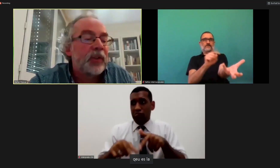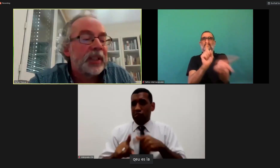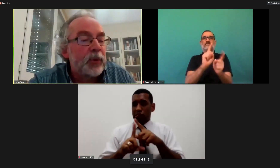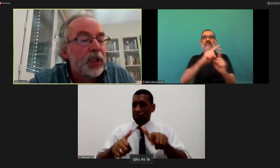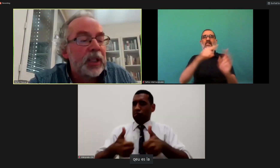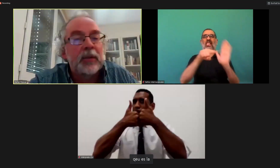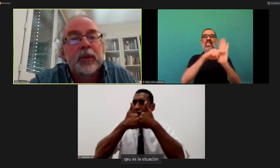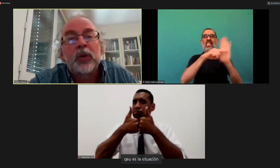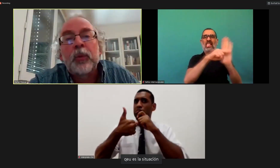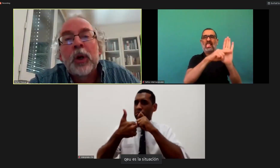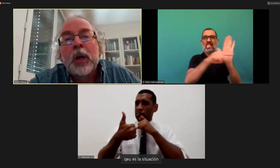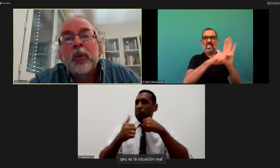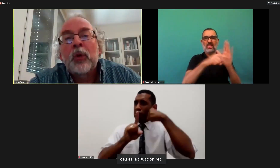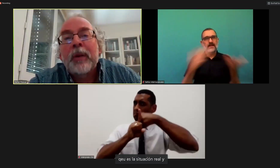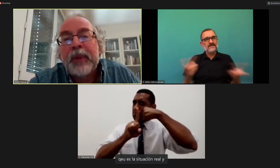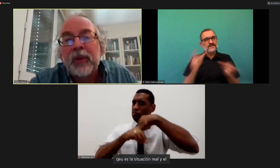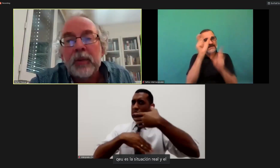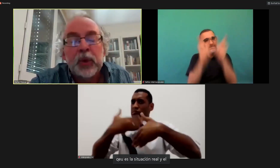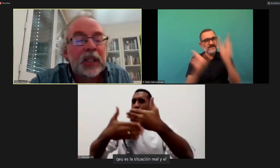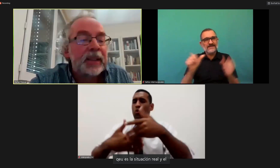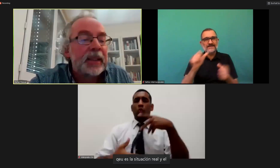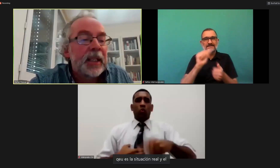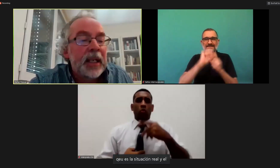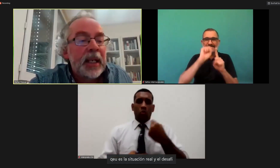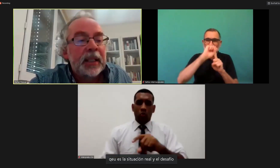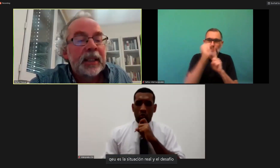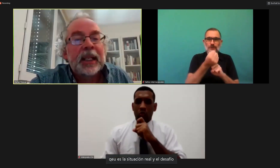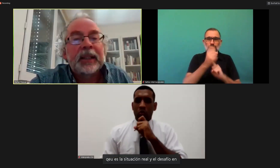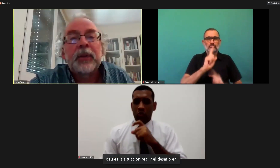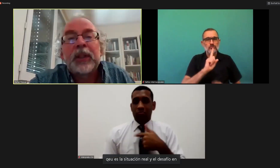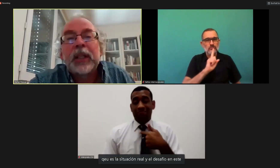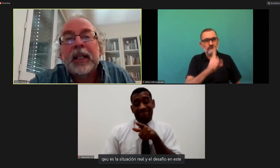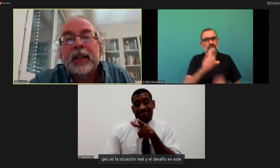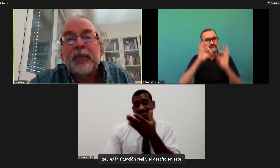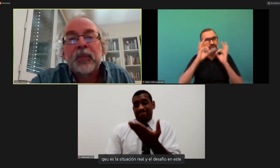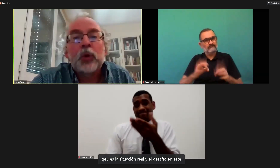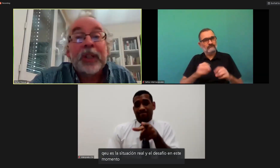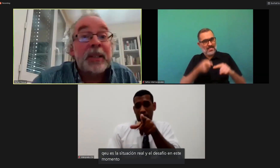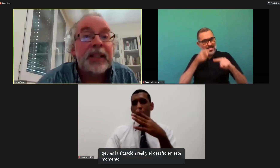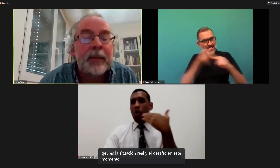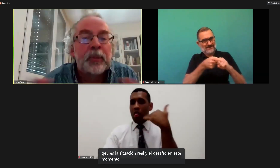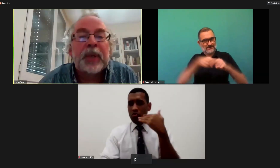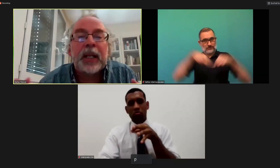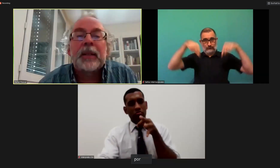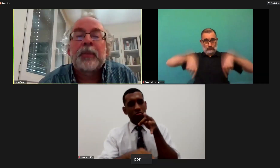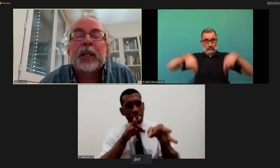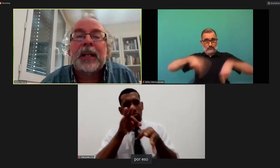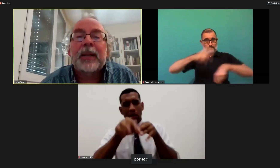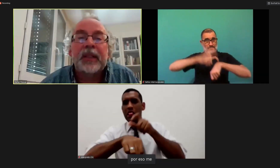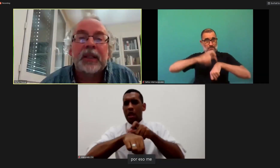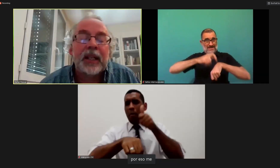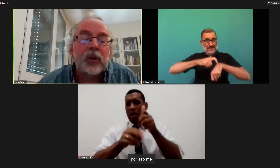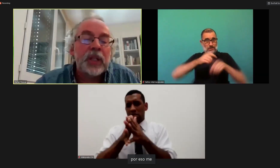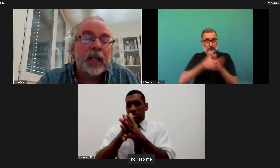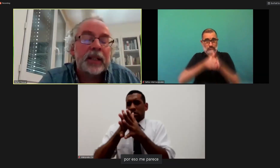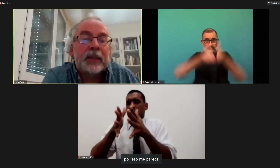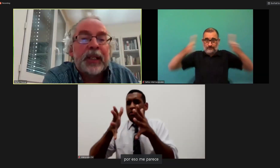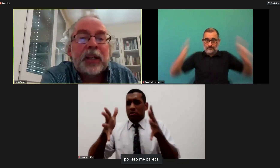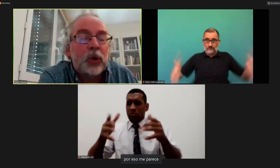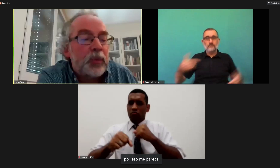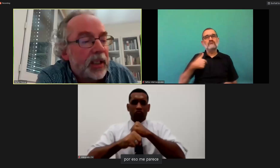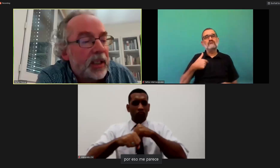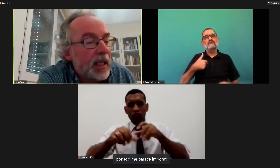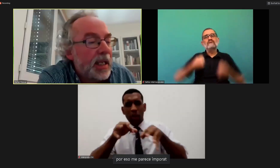al que nos enfrentamos en este momento, por lo cual me parecía importante que Ana Lucía tuviera más tiempo para realmente